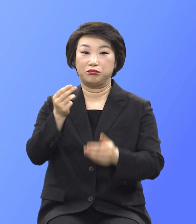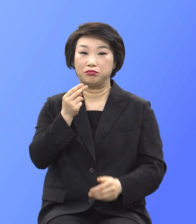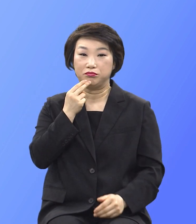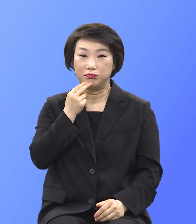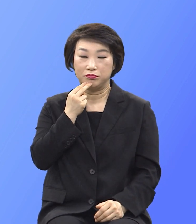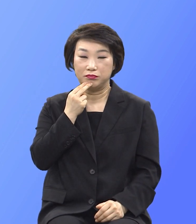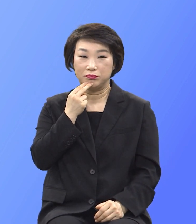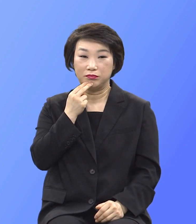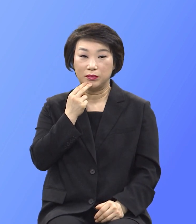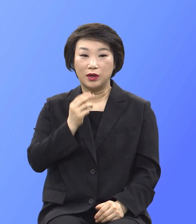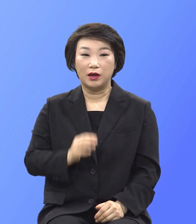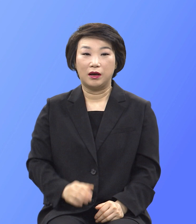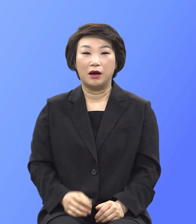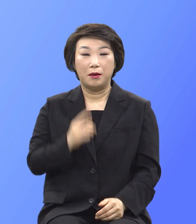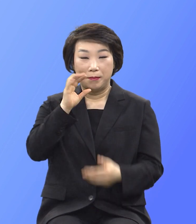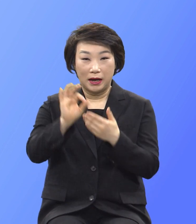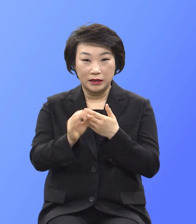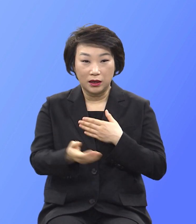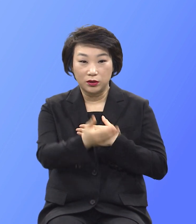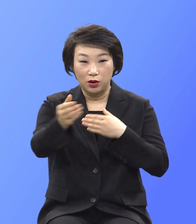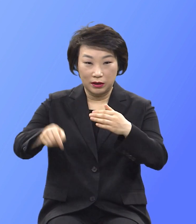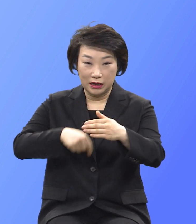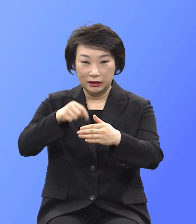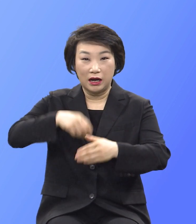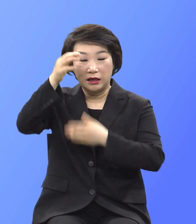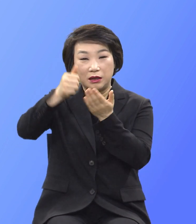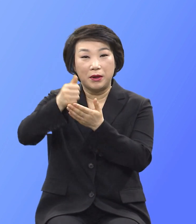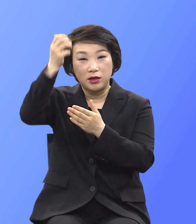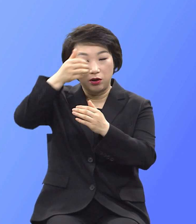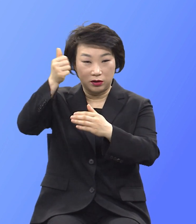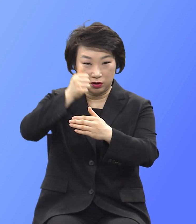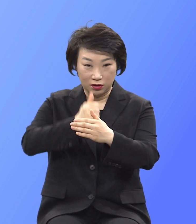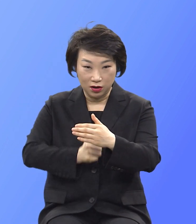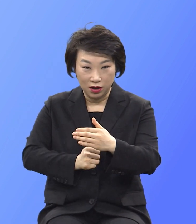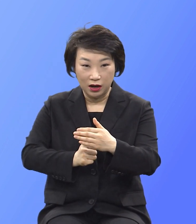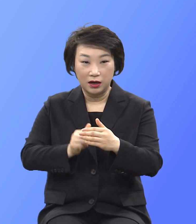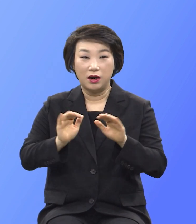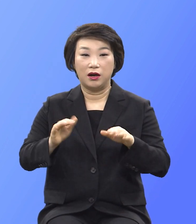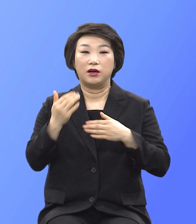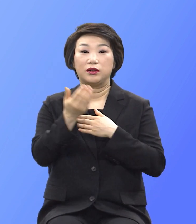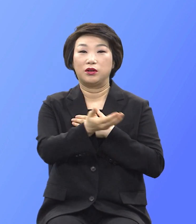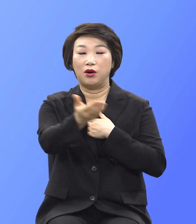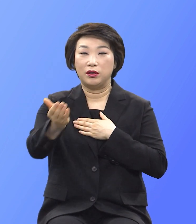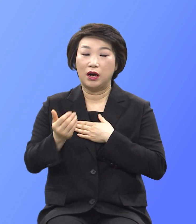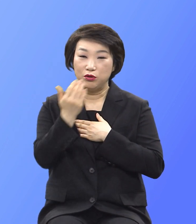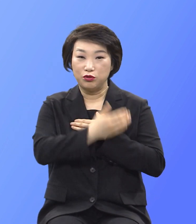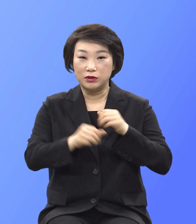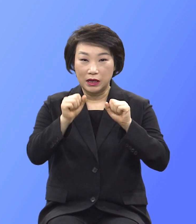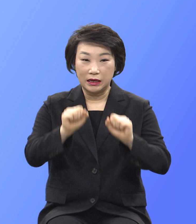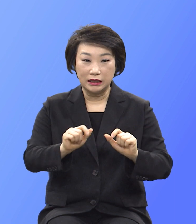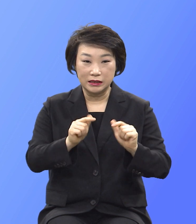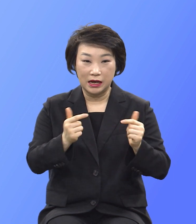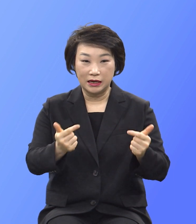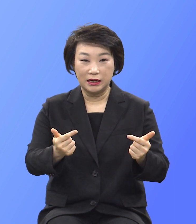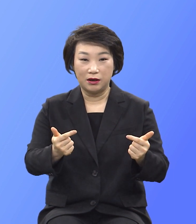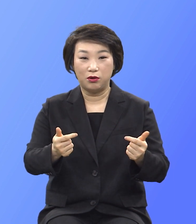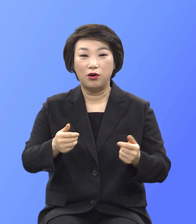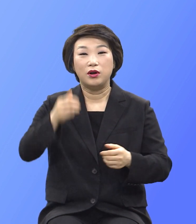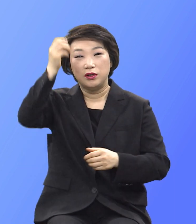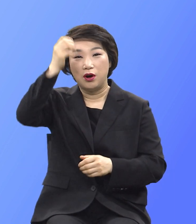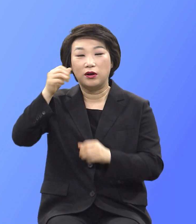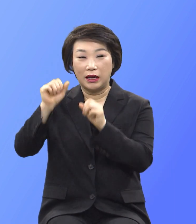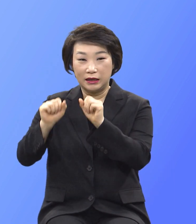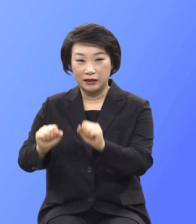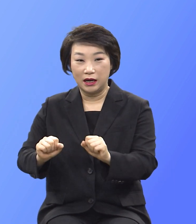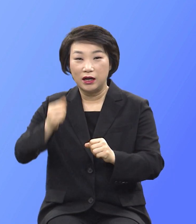하나님을 기쁘시게 할 수 없느니라. 만일 너희 속에 하나님의 영이 거하시면 너희가 육신에 있지